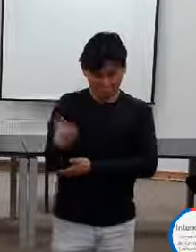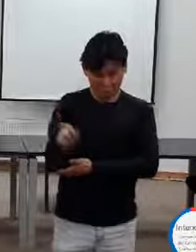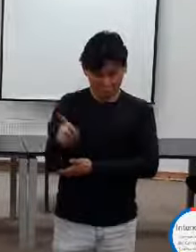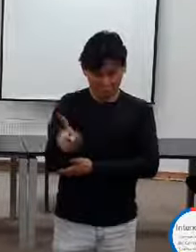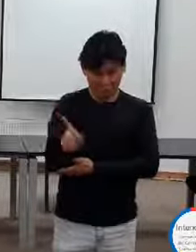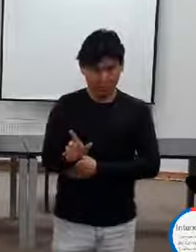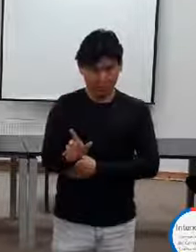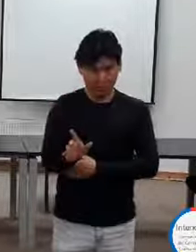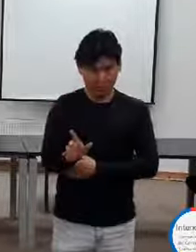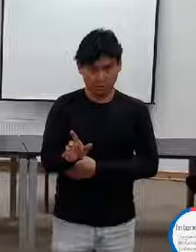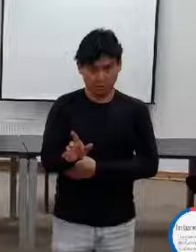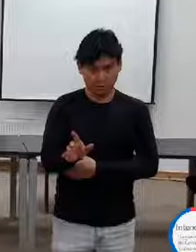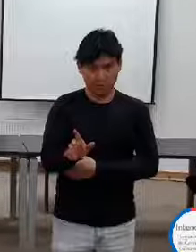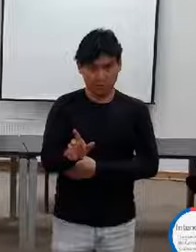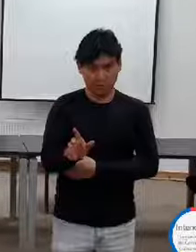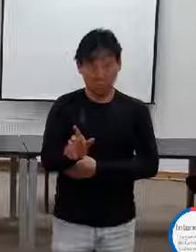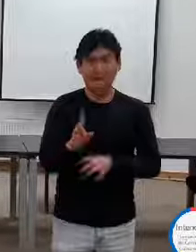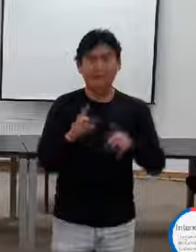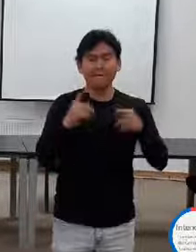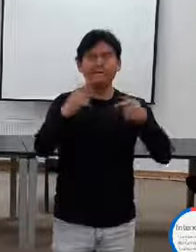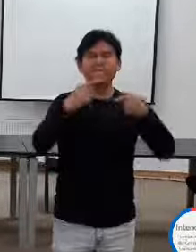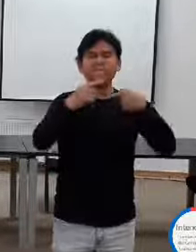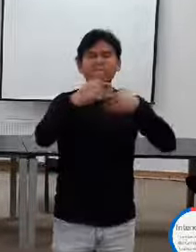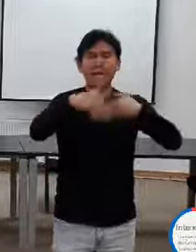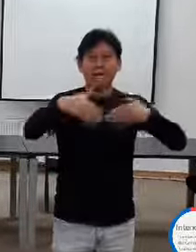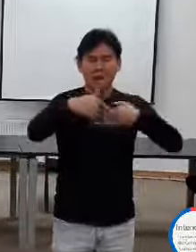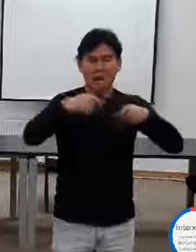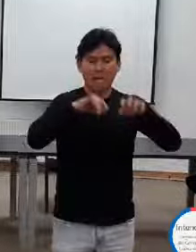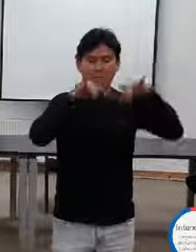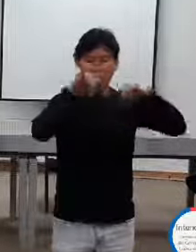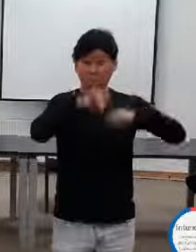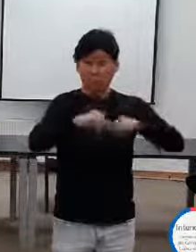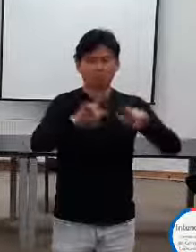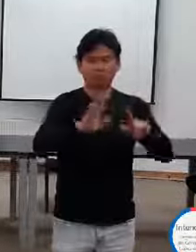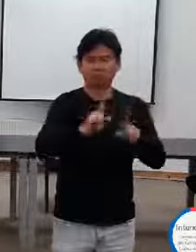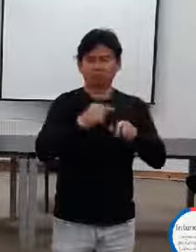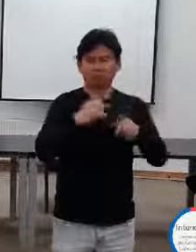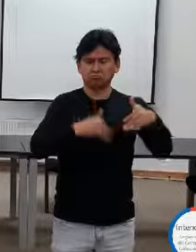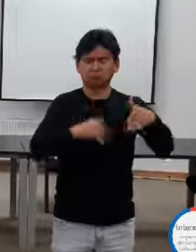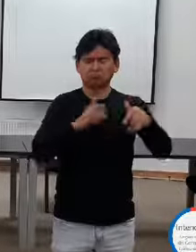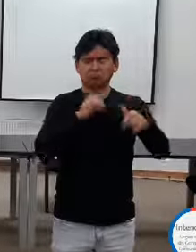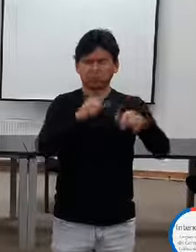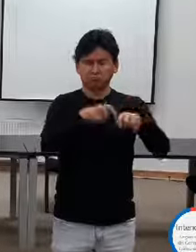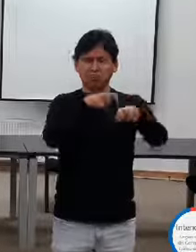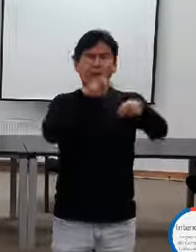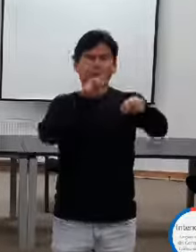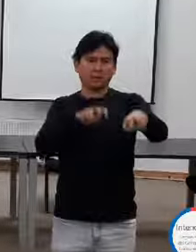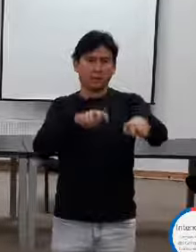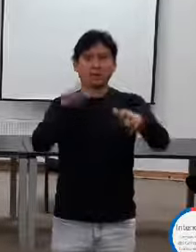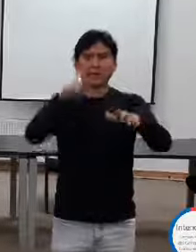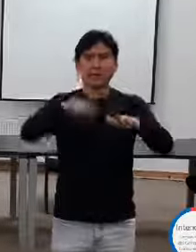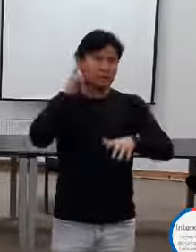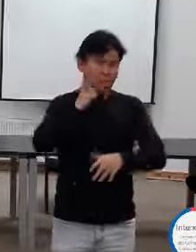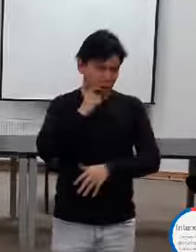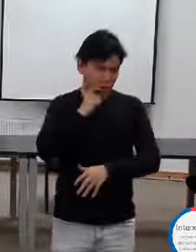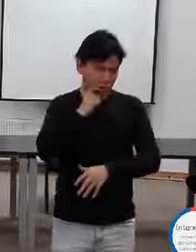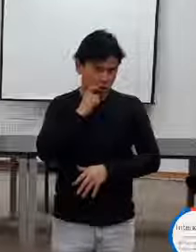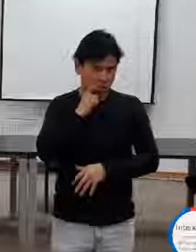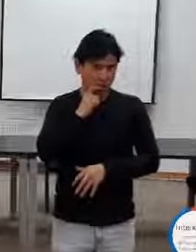persona, no se encuentra en las filas de interés epidemiológico durante el viaje en avión el 17 de mayo.